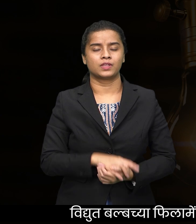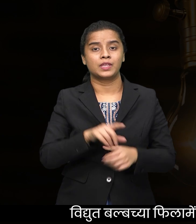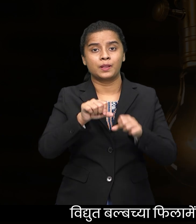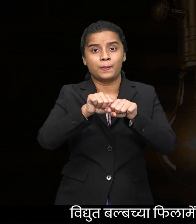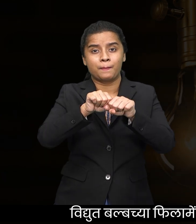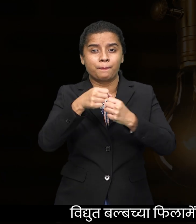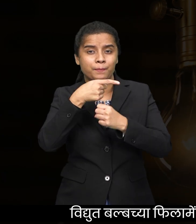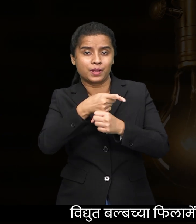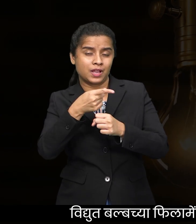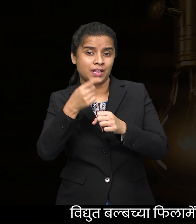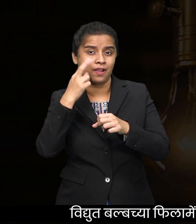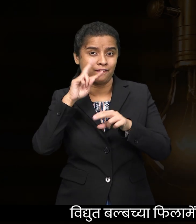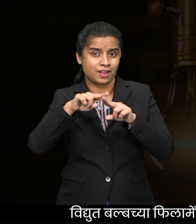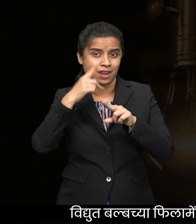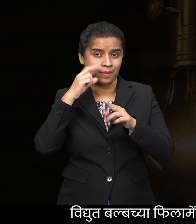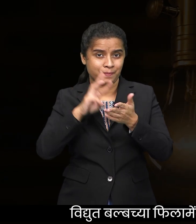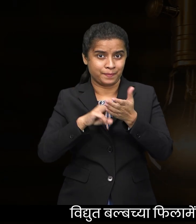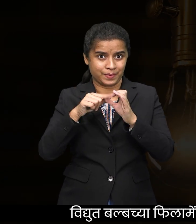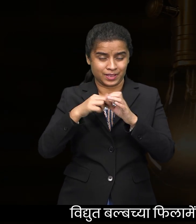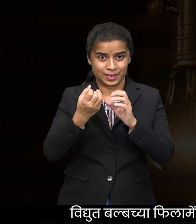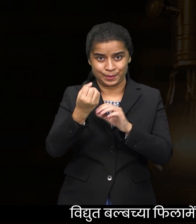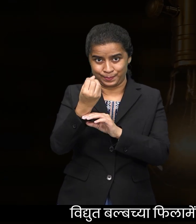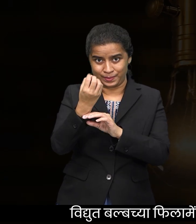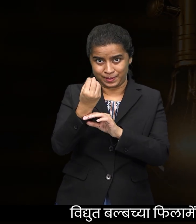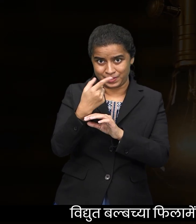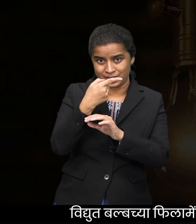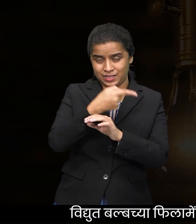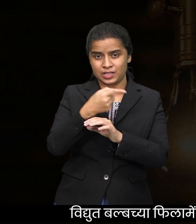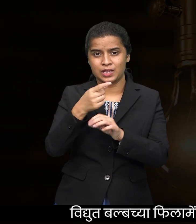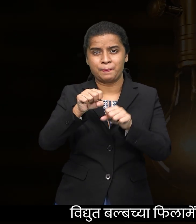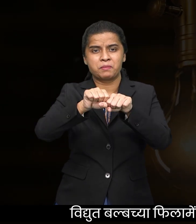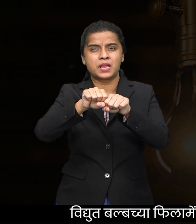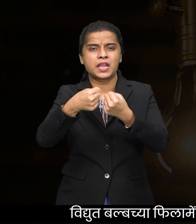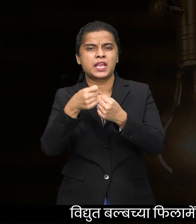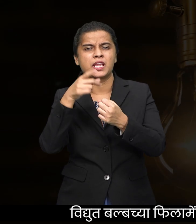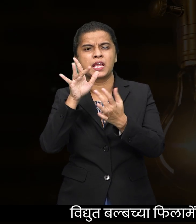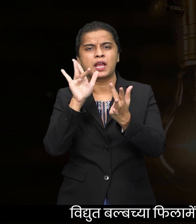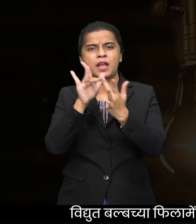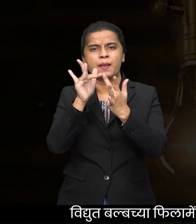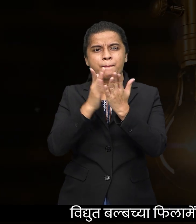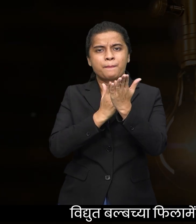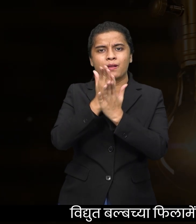विद्युत बल्बच्या फिलामेंटमध्ये तुटणे म्हणजेच विद्युत घटाच्या